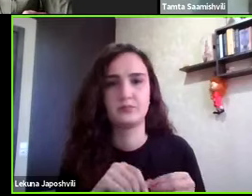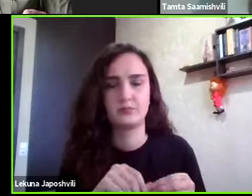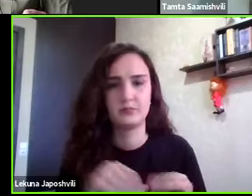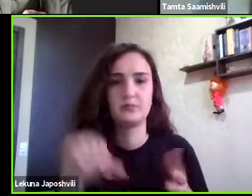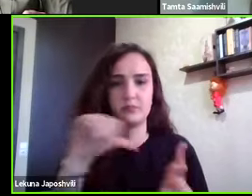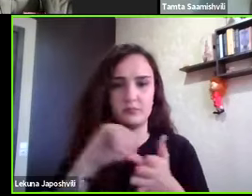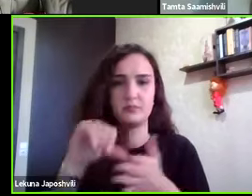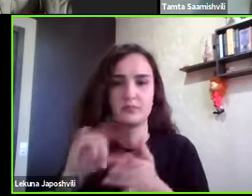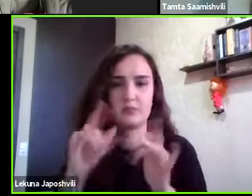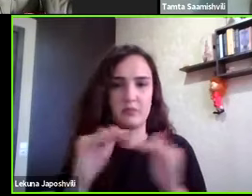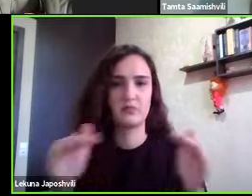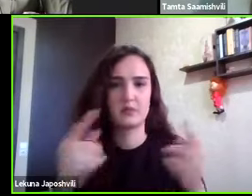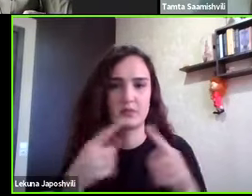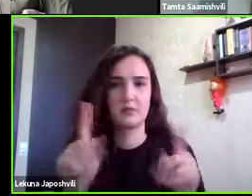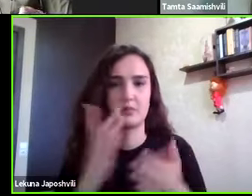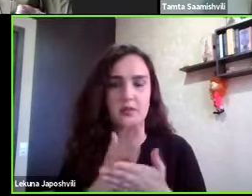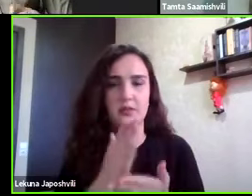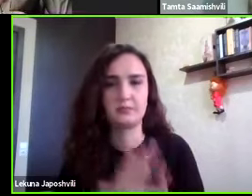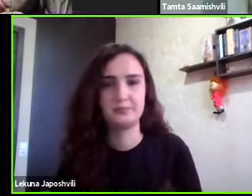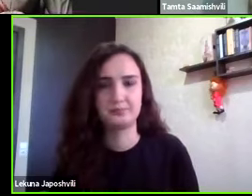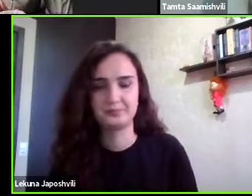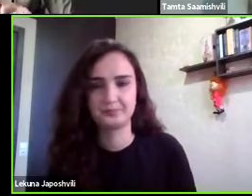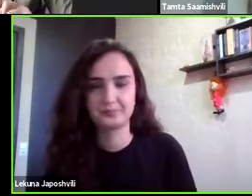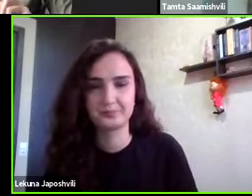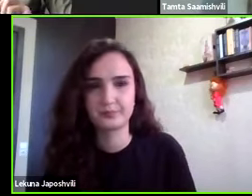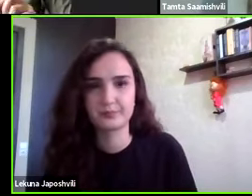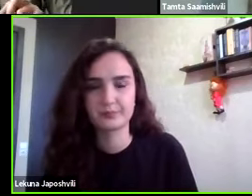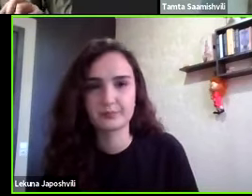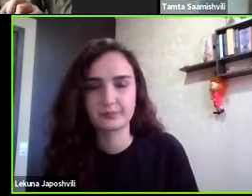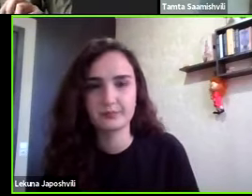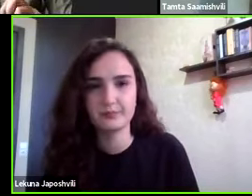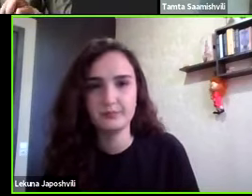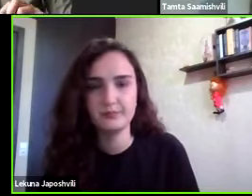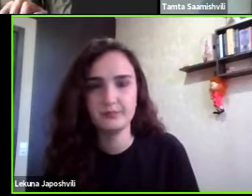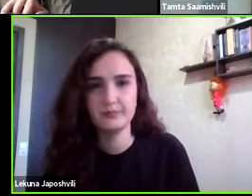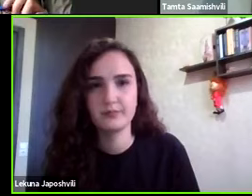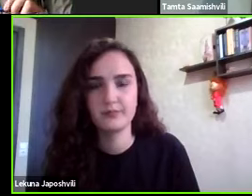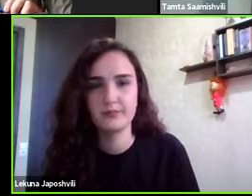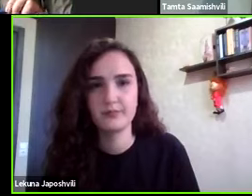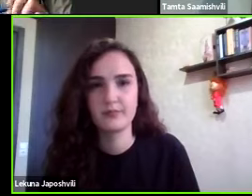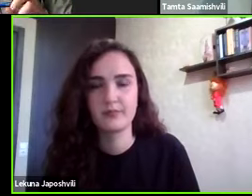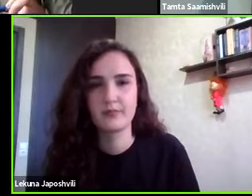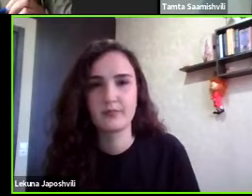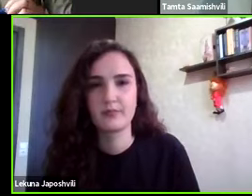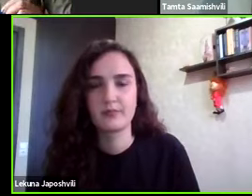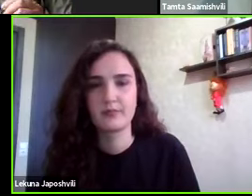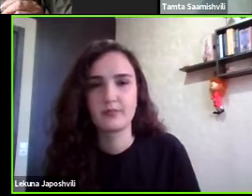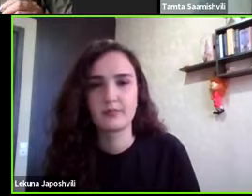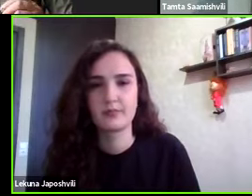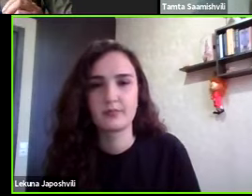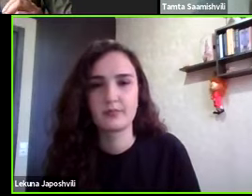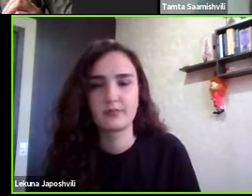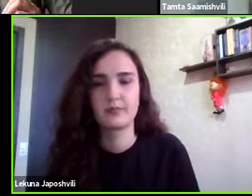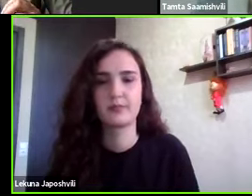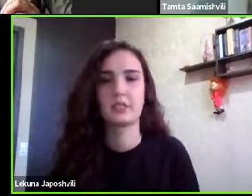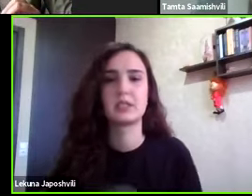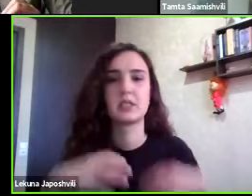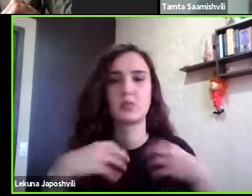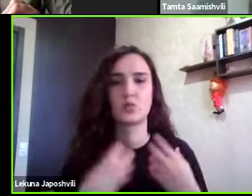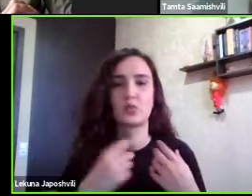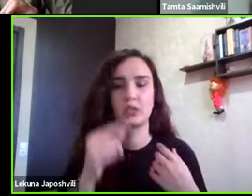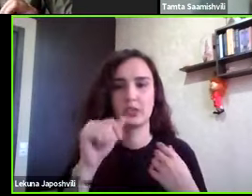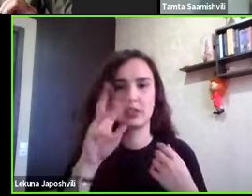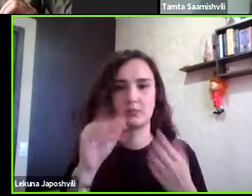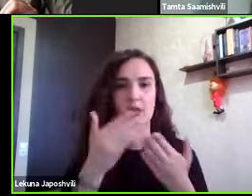იმყოფებიან სხვა ბავშვები. დიახ. მათთან დისტანციურად თამთავრებებში. დიახ, სამწუხაროდ თამთა